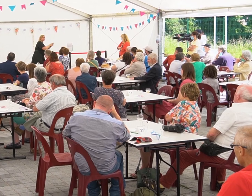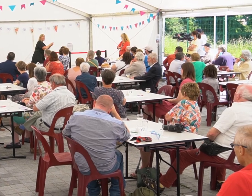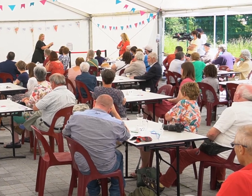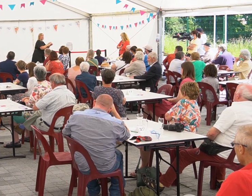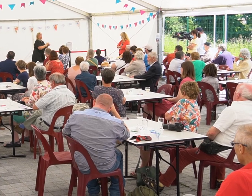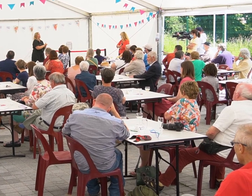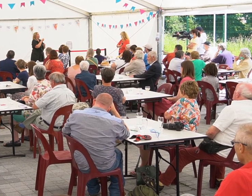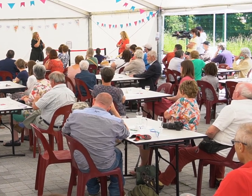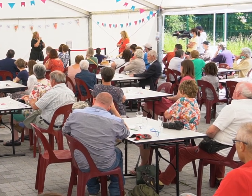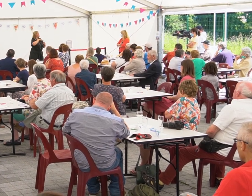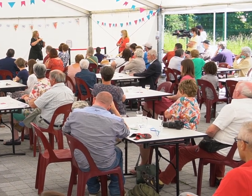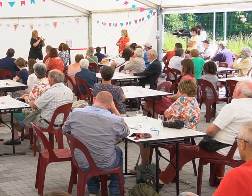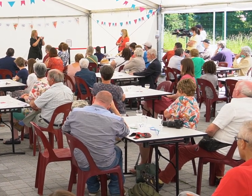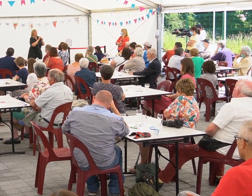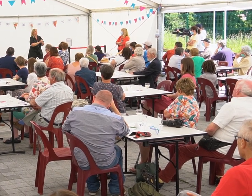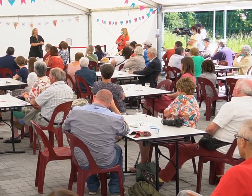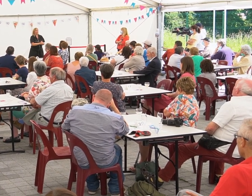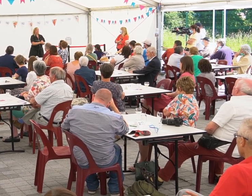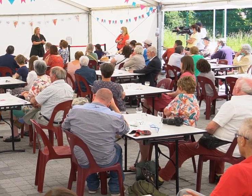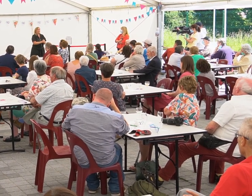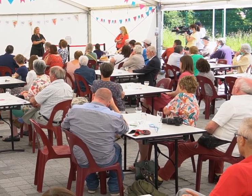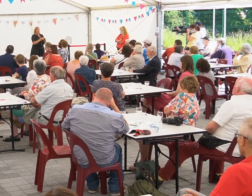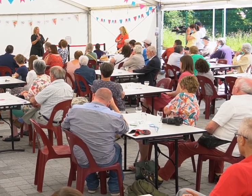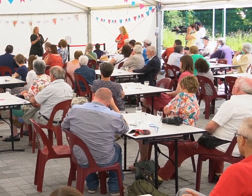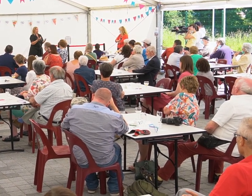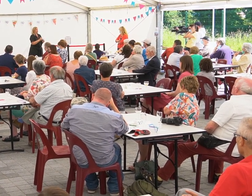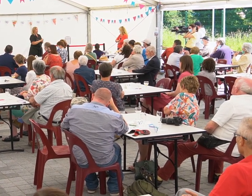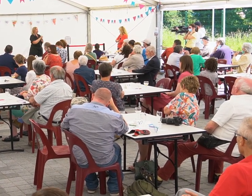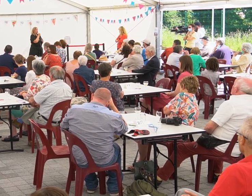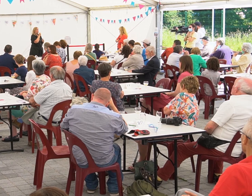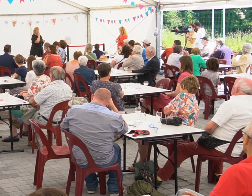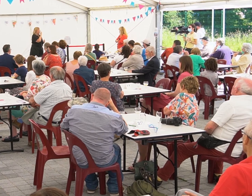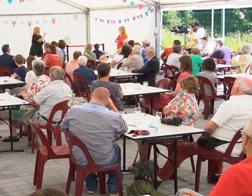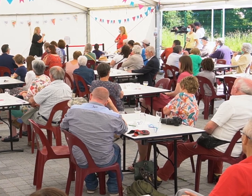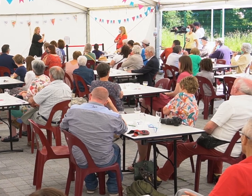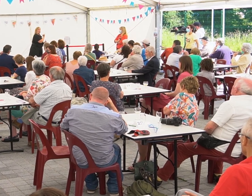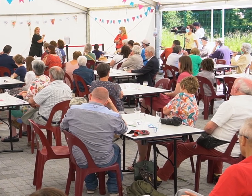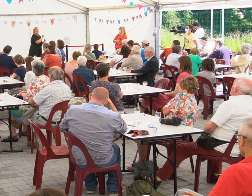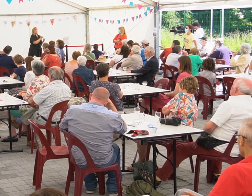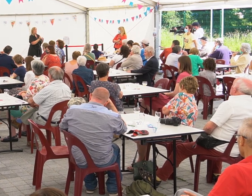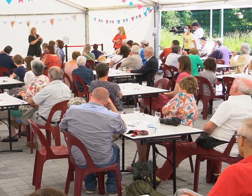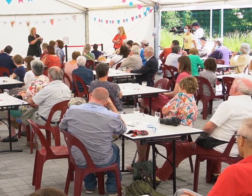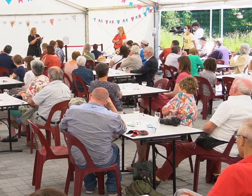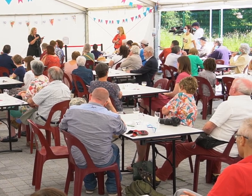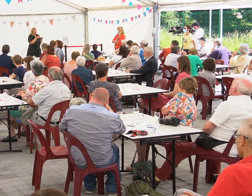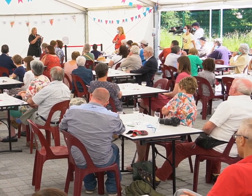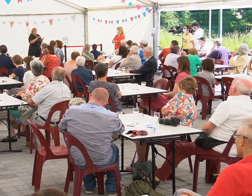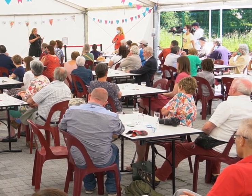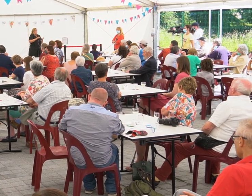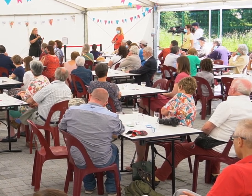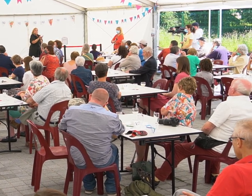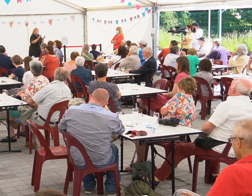donc, n'ayez pas crainte. Ne tombez pas dedans, mais tout à l'heure, nous aurons l'occasion de pouvoir enfuir, en tout cas recevoir vos